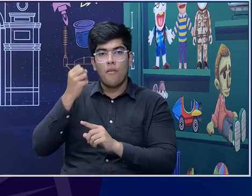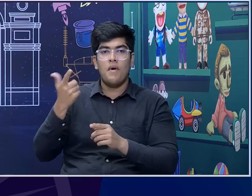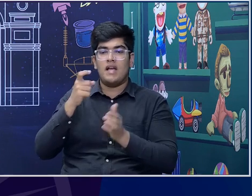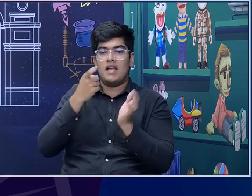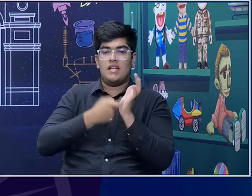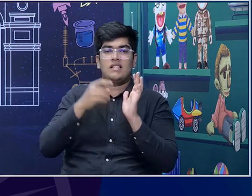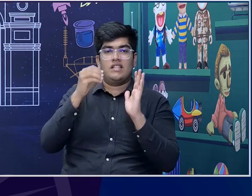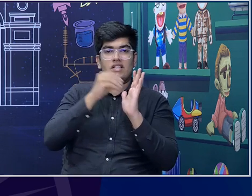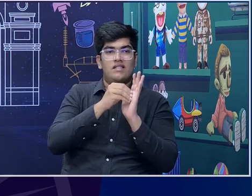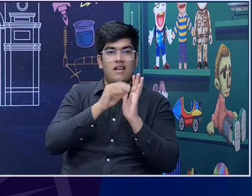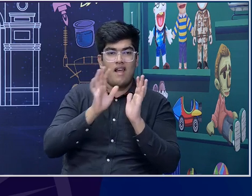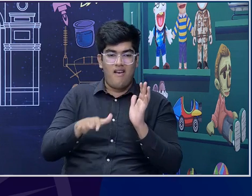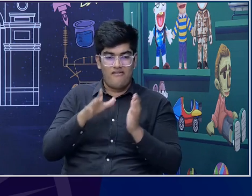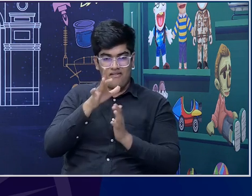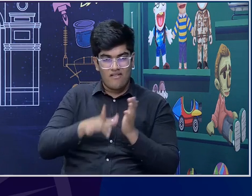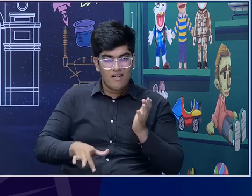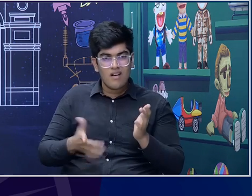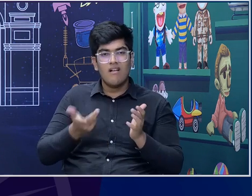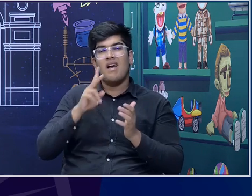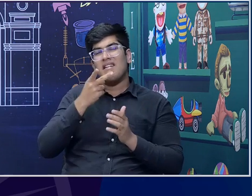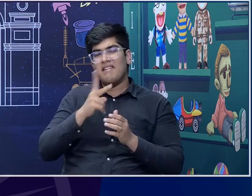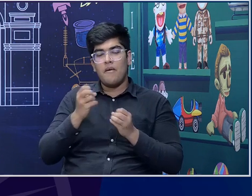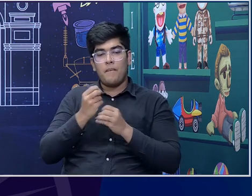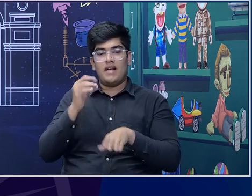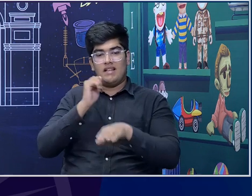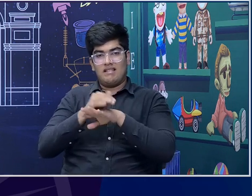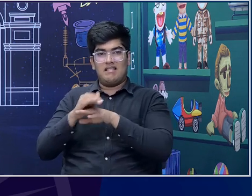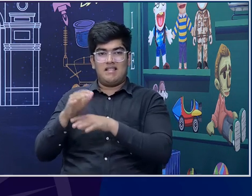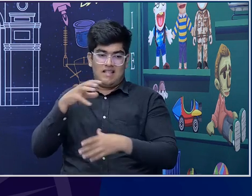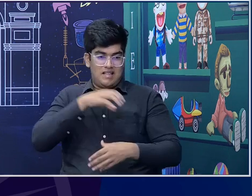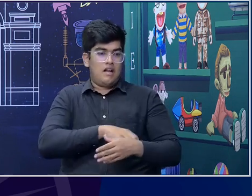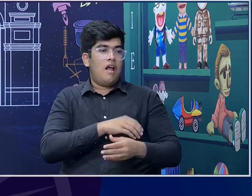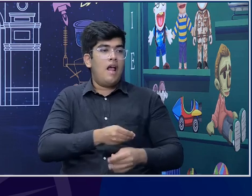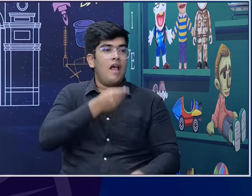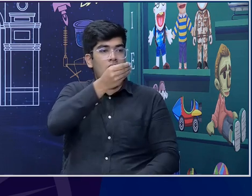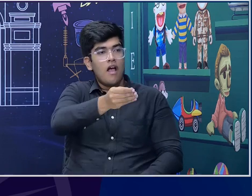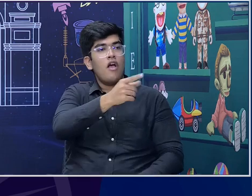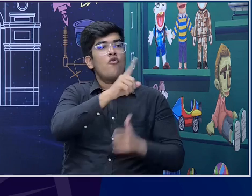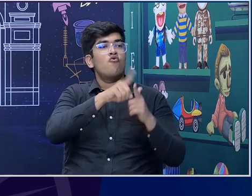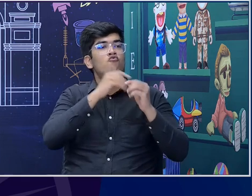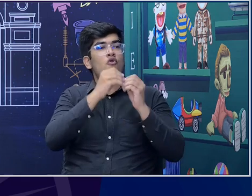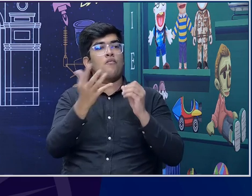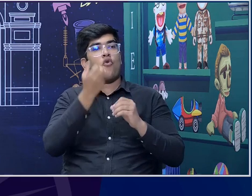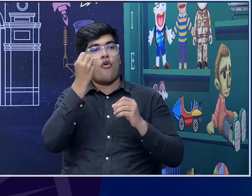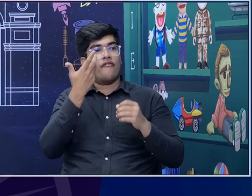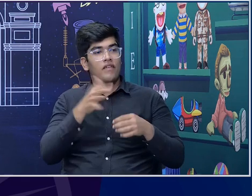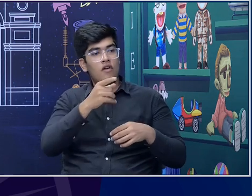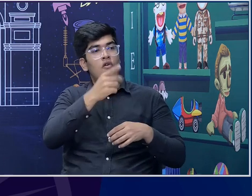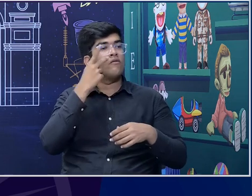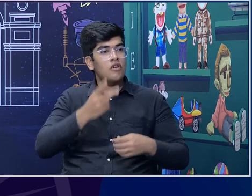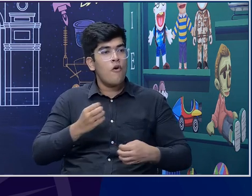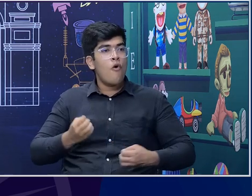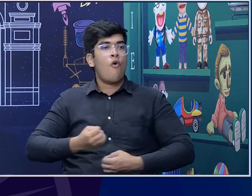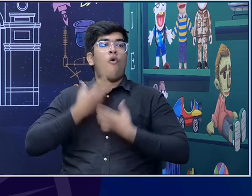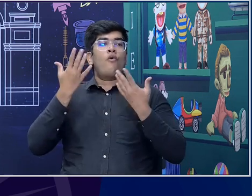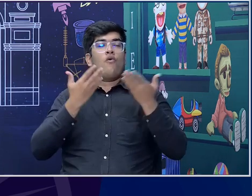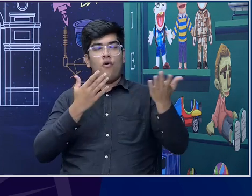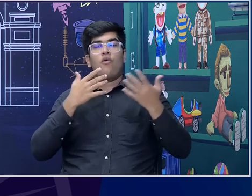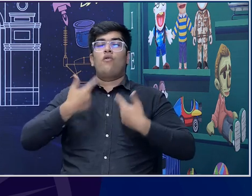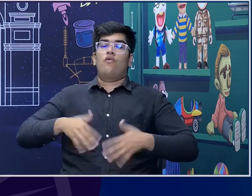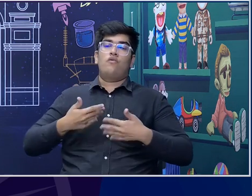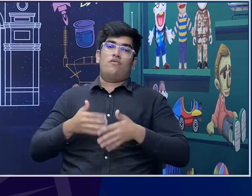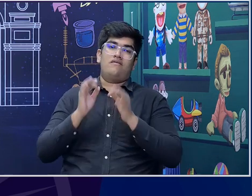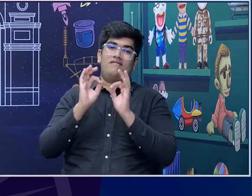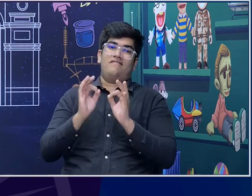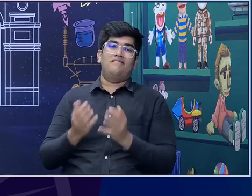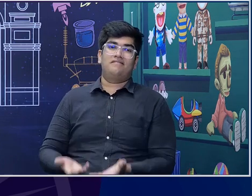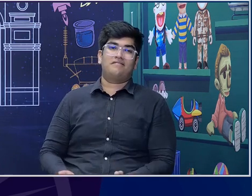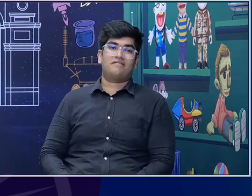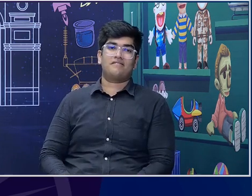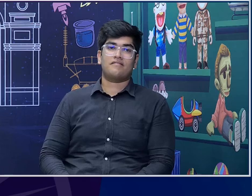ला